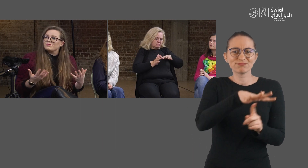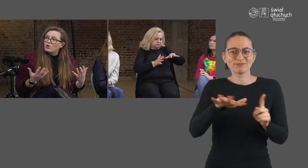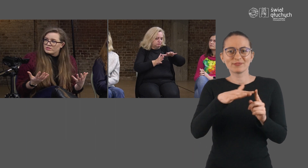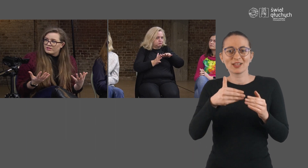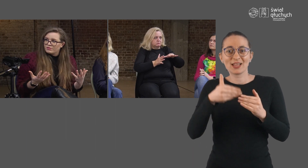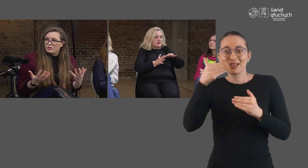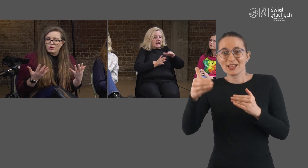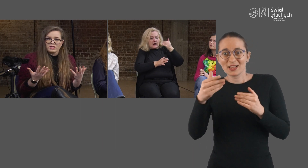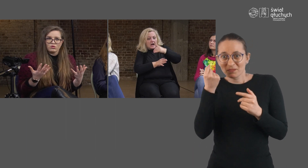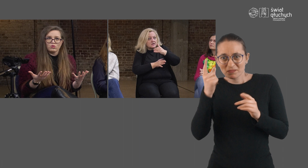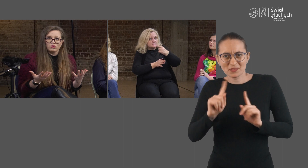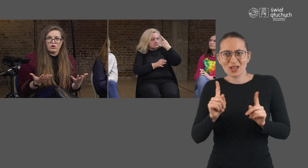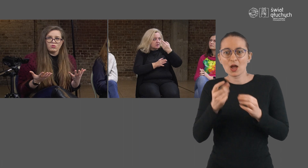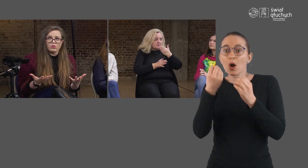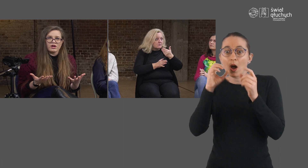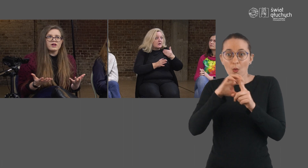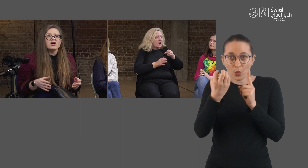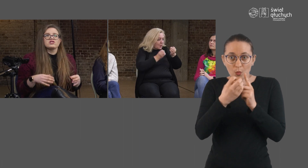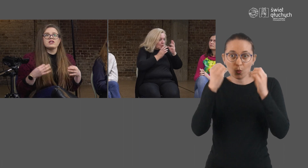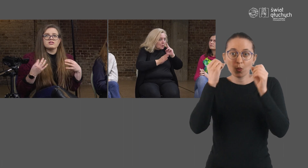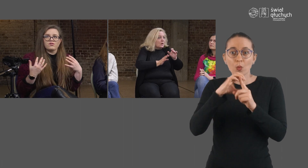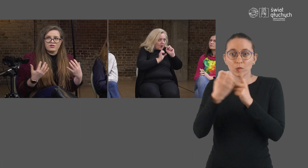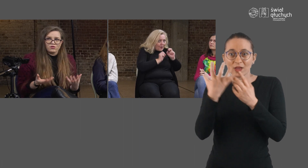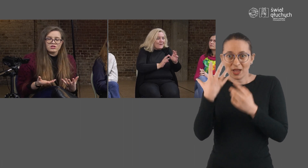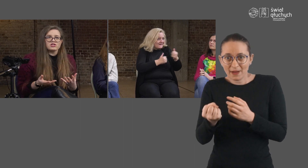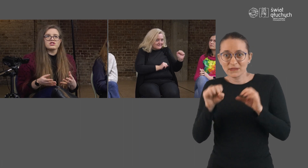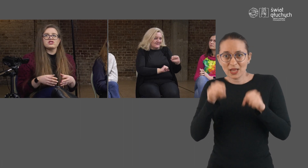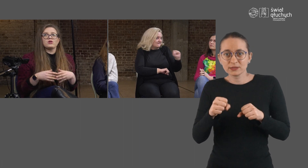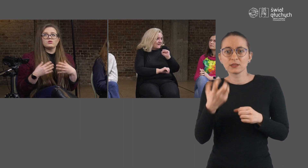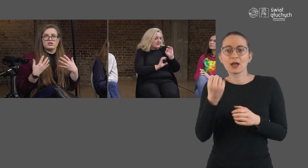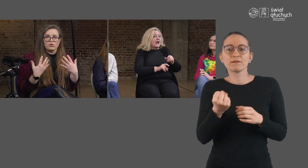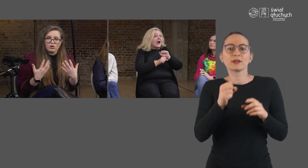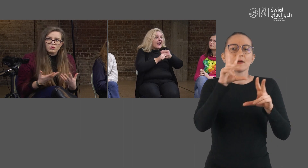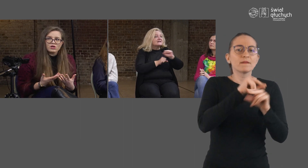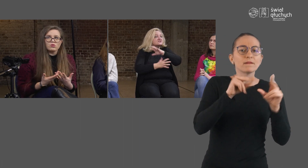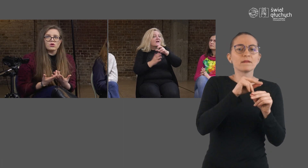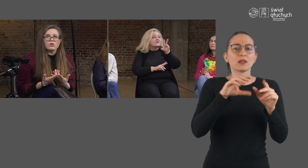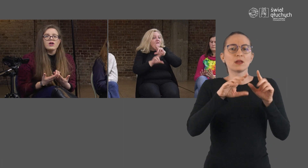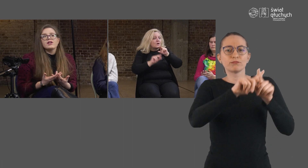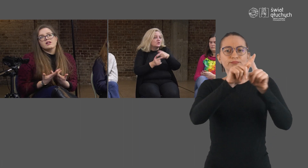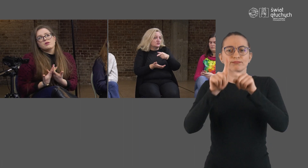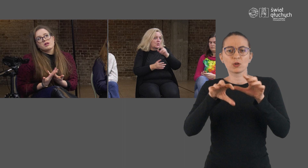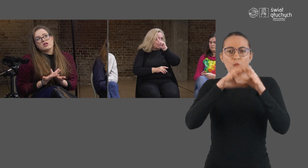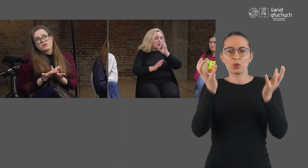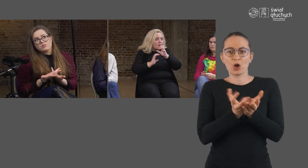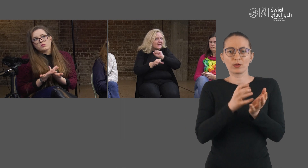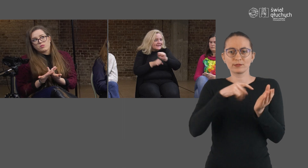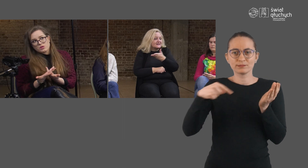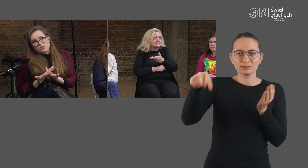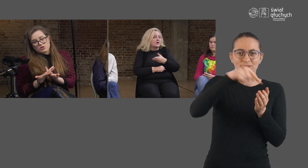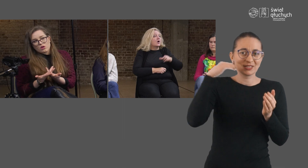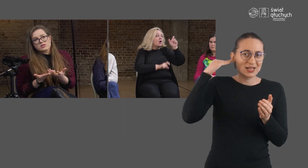świat poza tą kulturą głuchych, że jest świat foniczny, że ludzie się komunikują i jak najbardziej